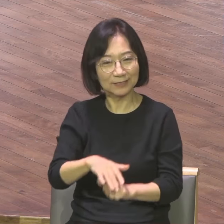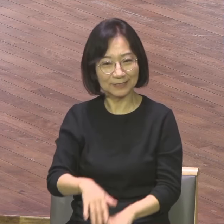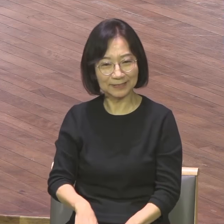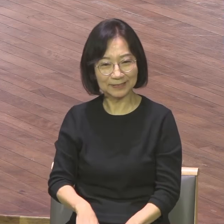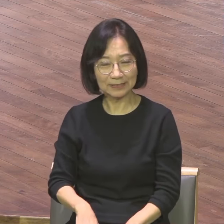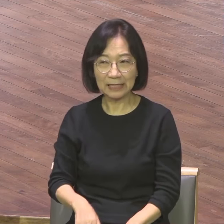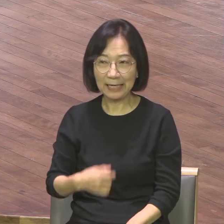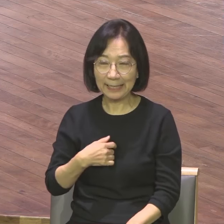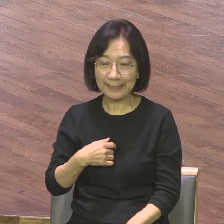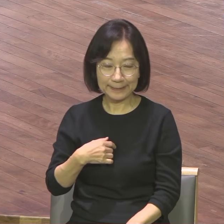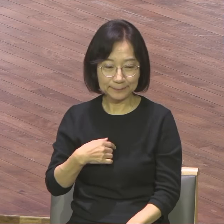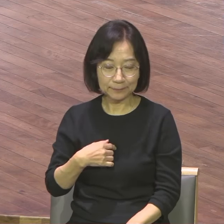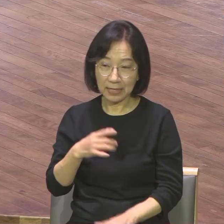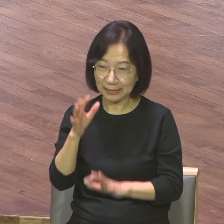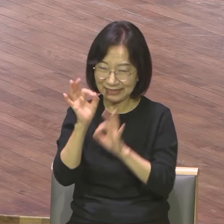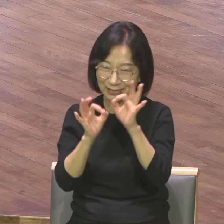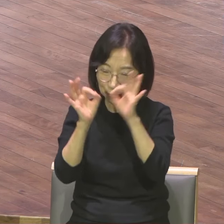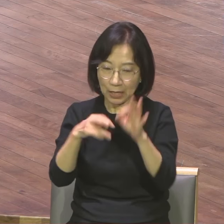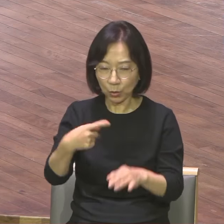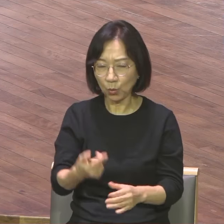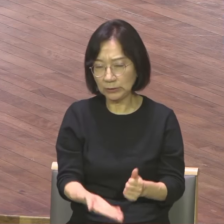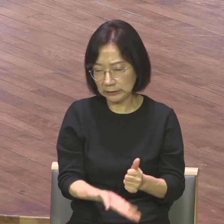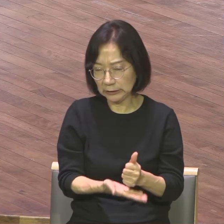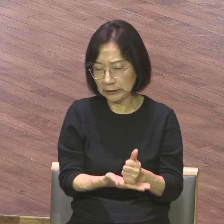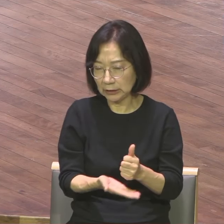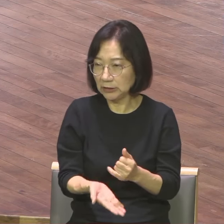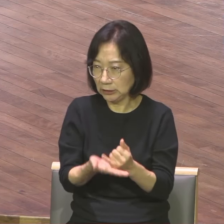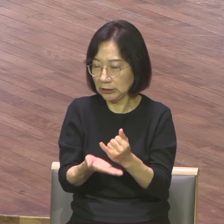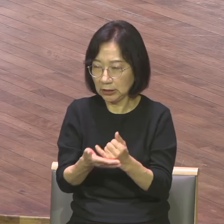좀 잘 못해도 계속 칭찬해 주세요.